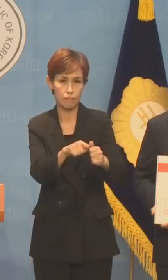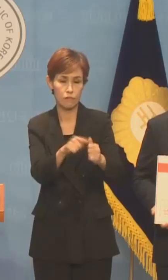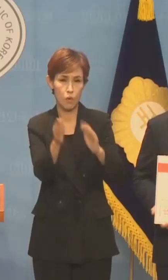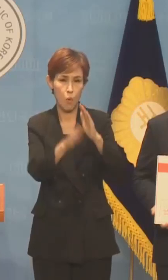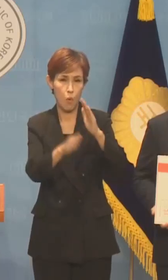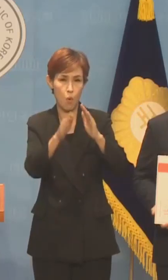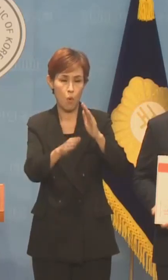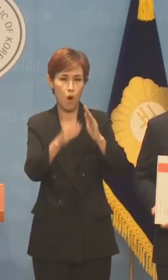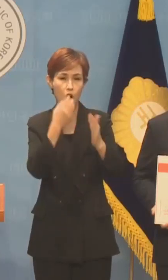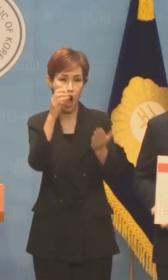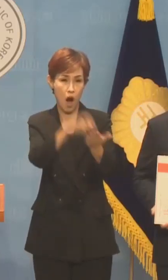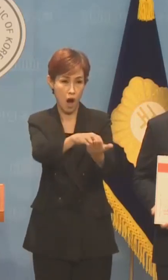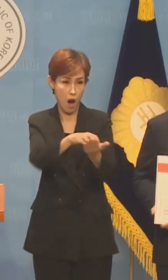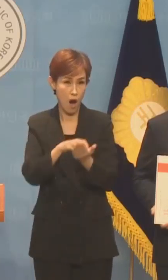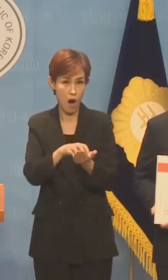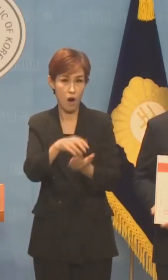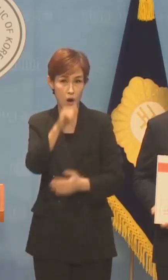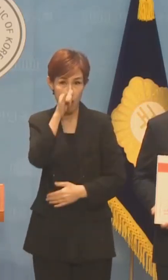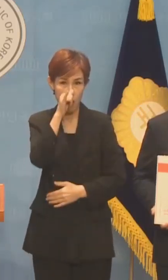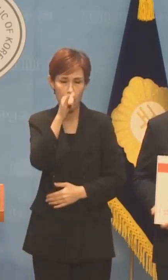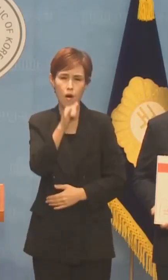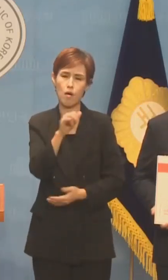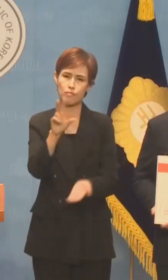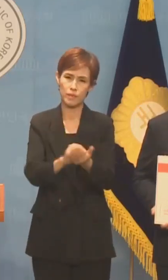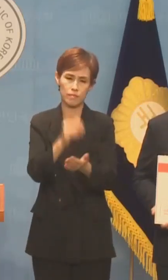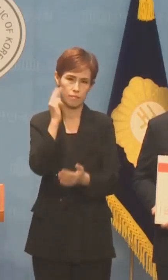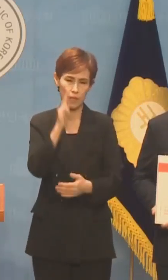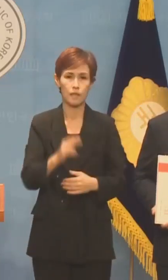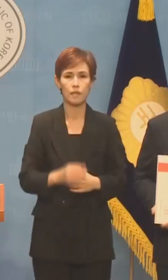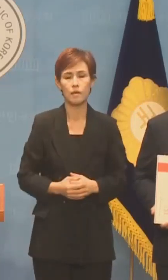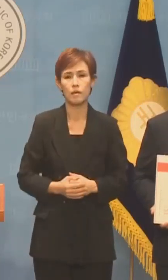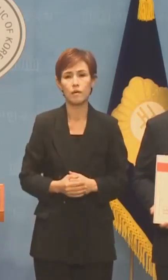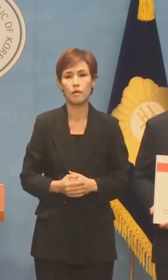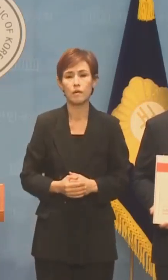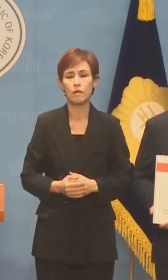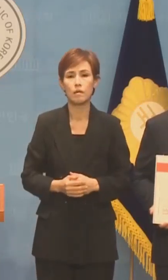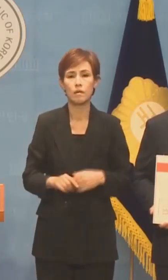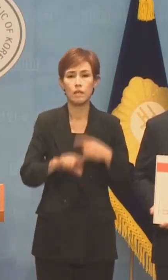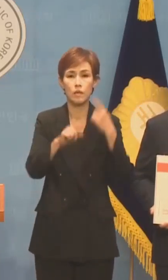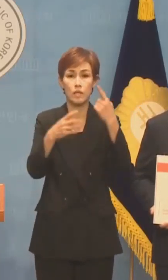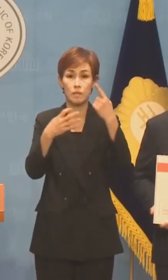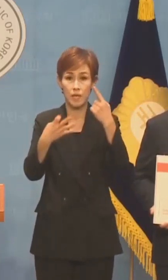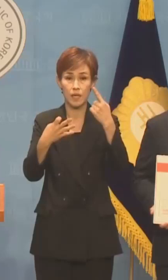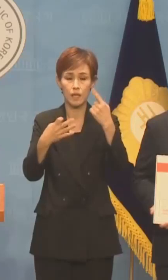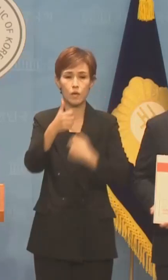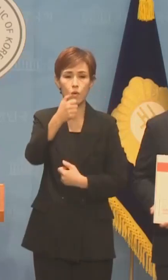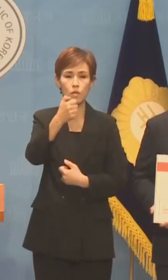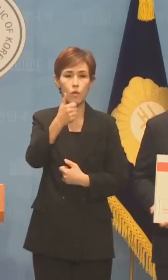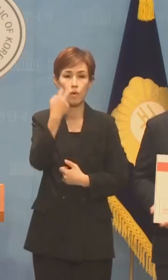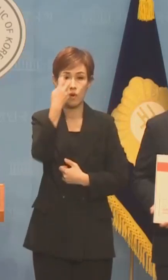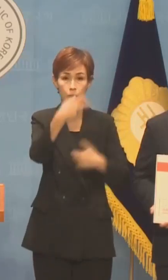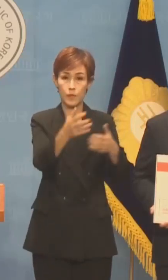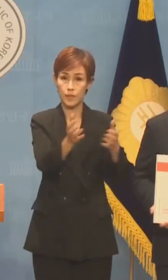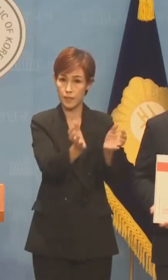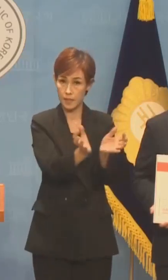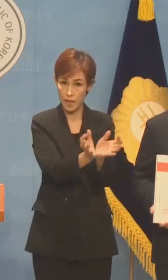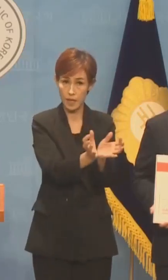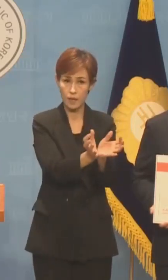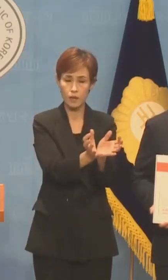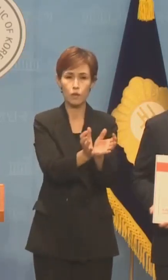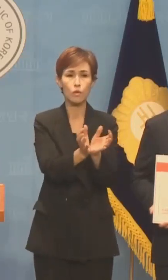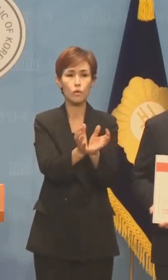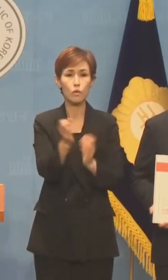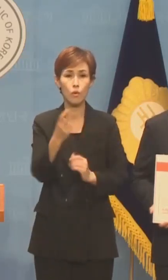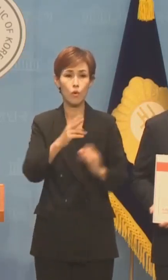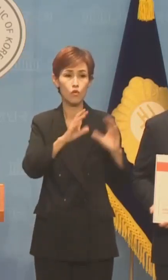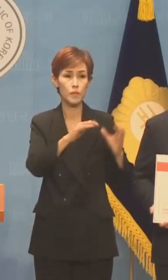수 없는 만행입니다. 공수처가 지난 14일 55 경비단과 국민을